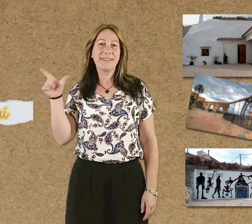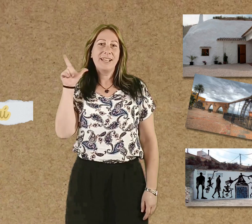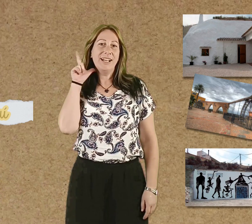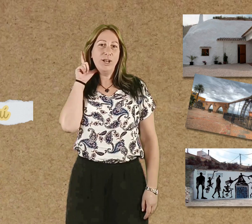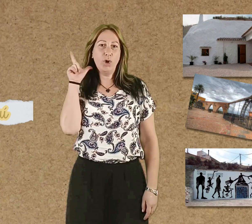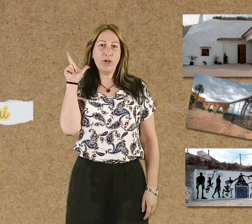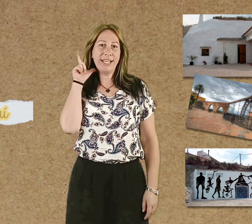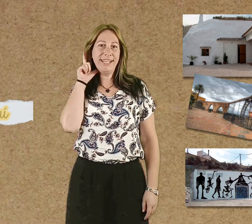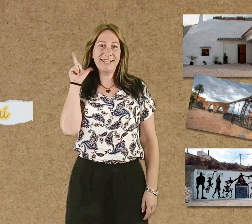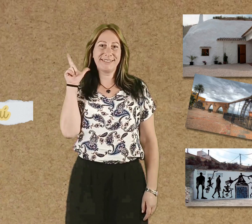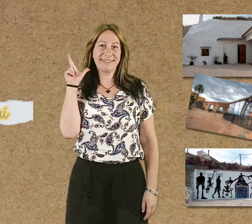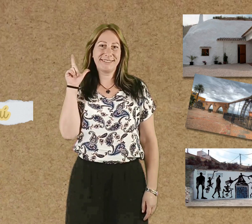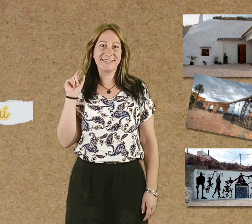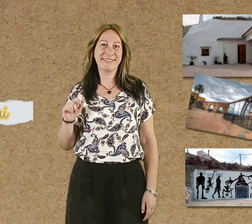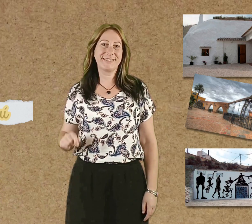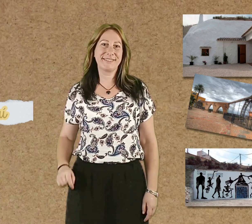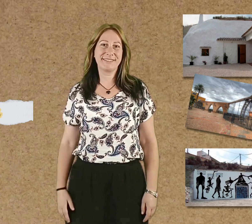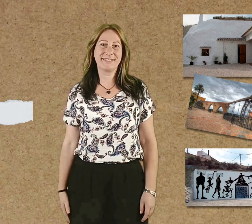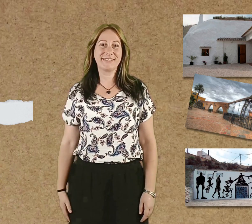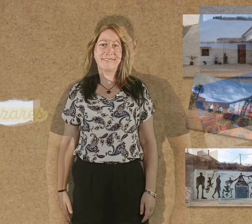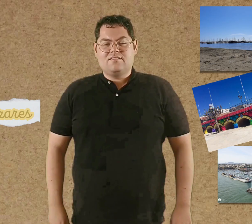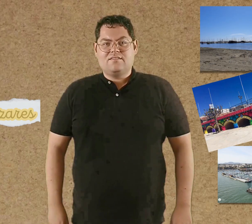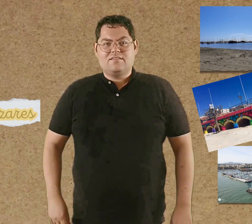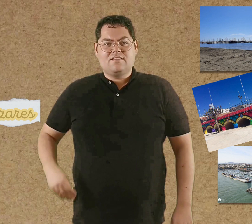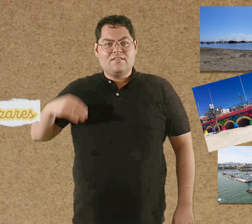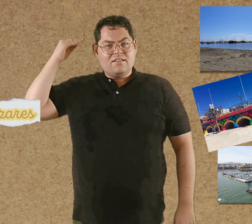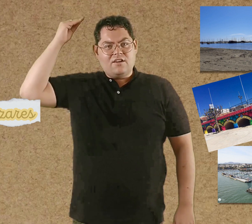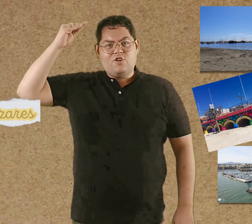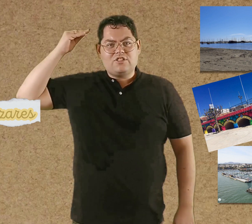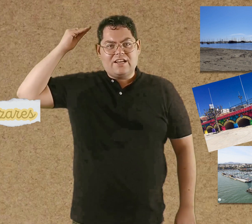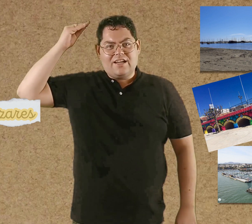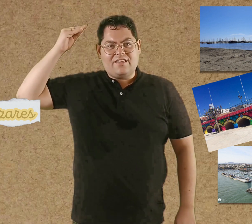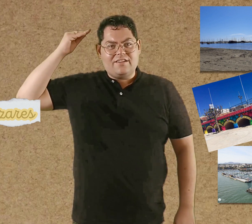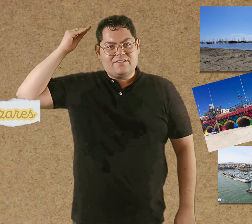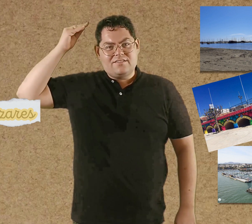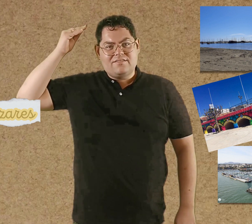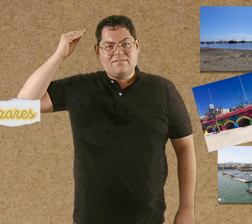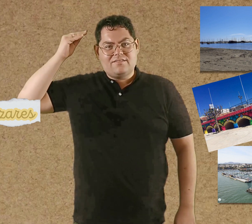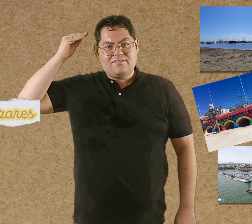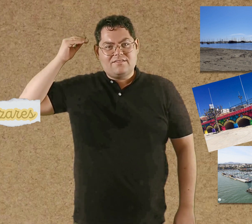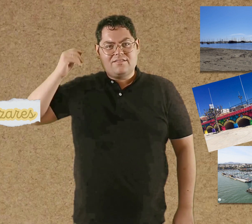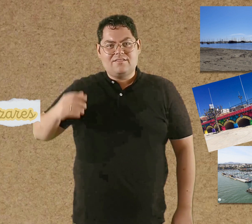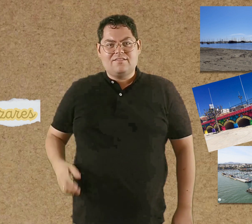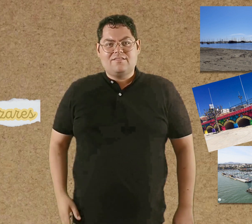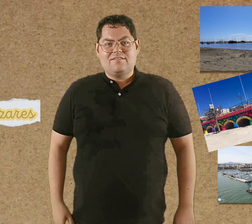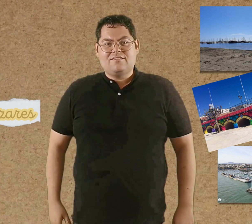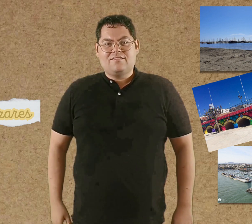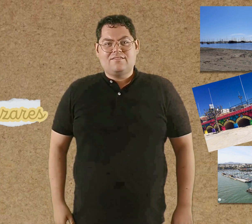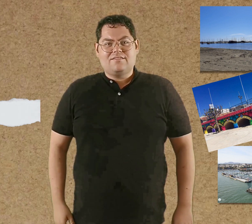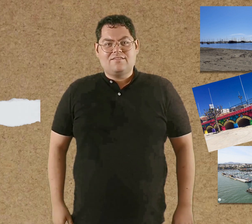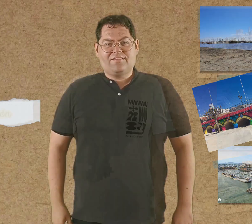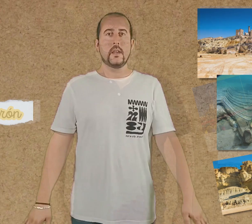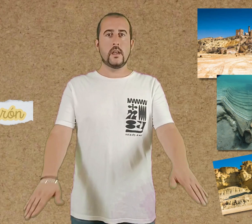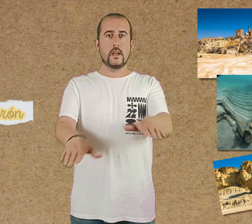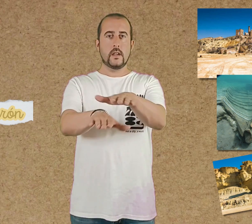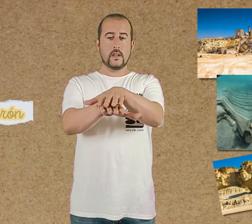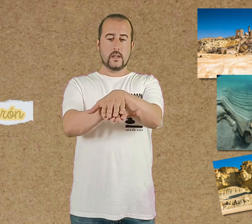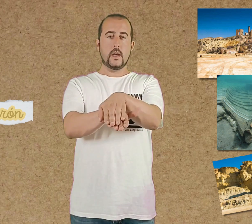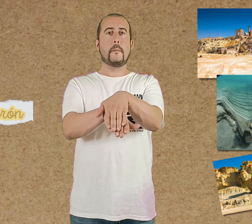de playa. Ella es lo antiguo y lo nuevo, ella es la tierra soñada, huele a tomillo romero,